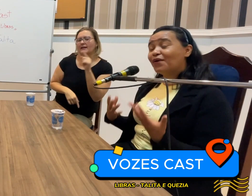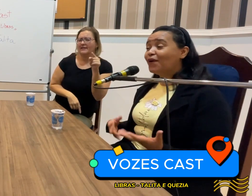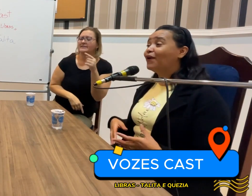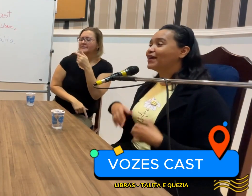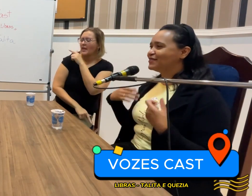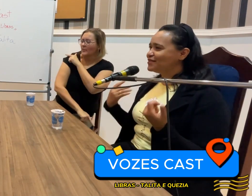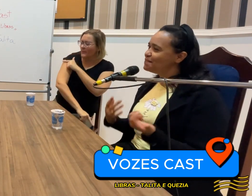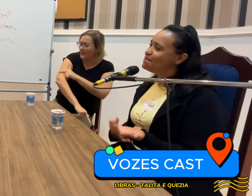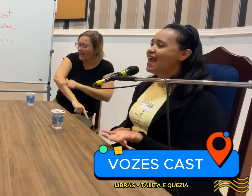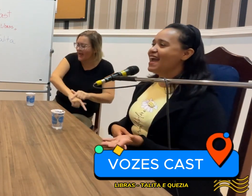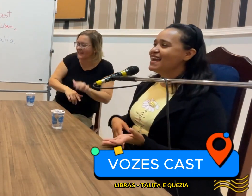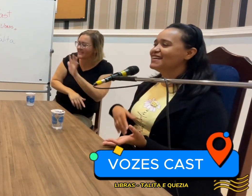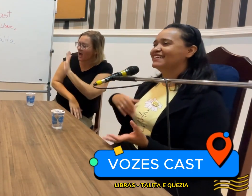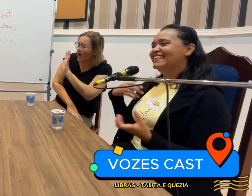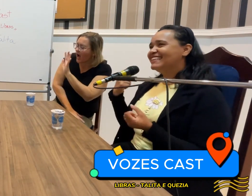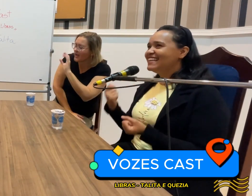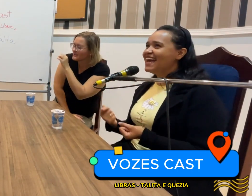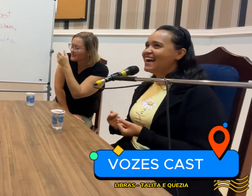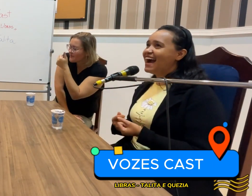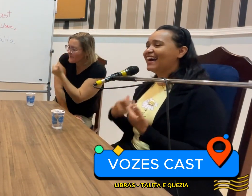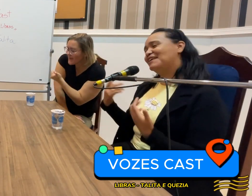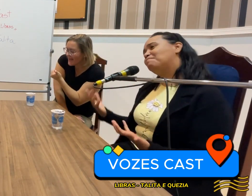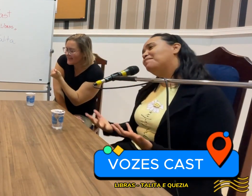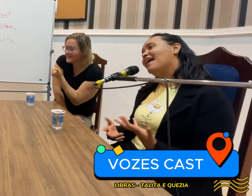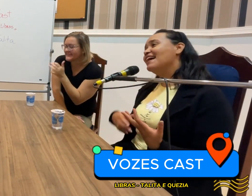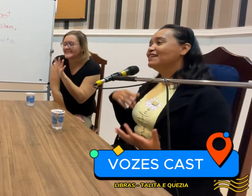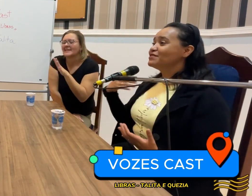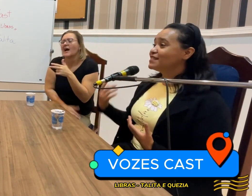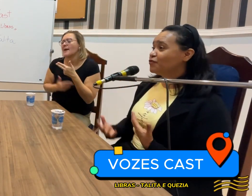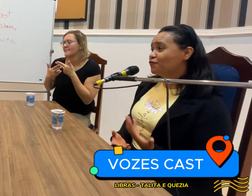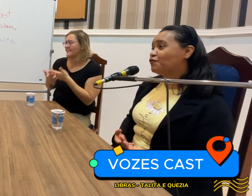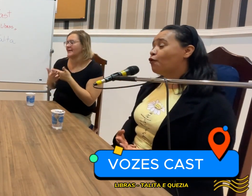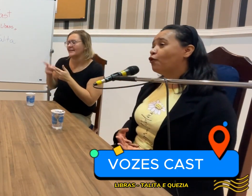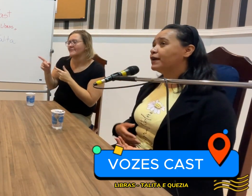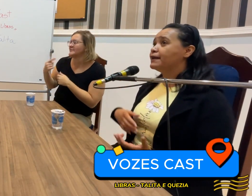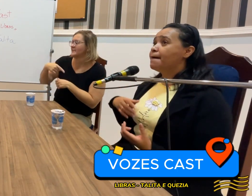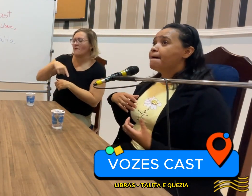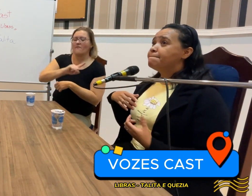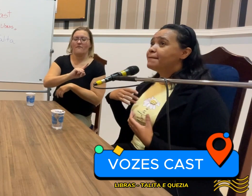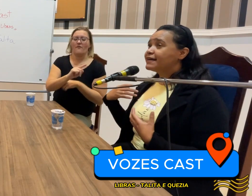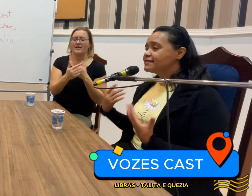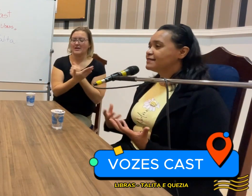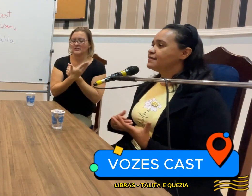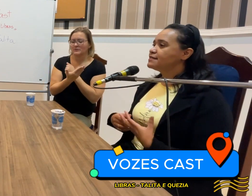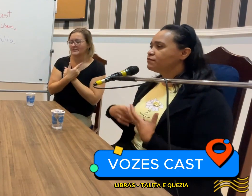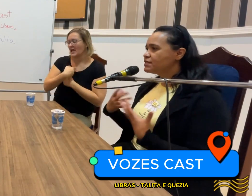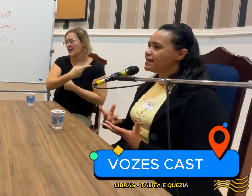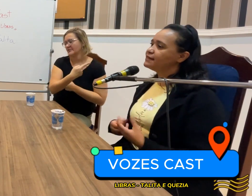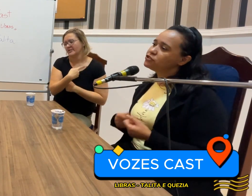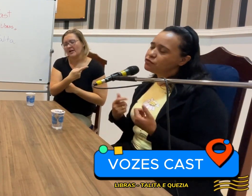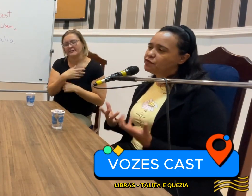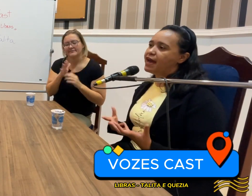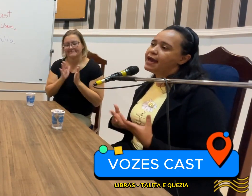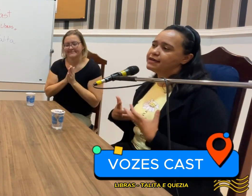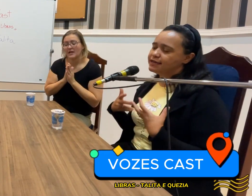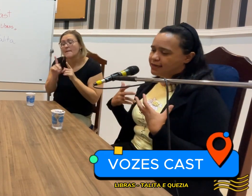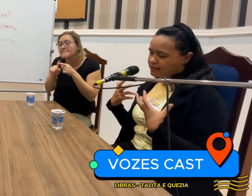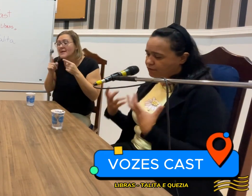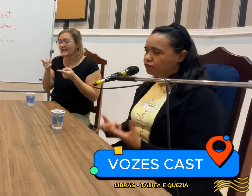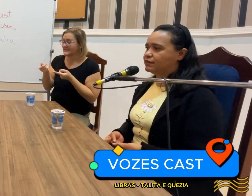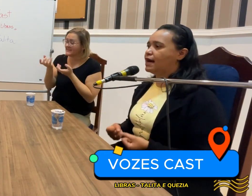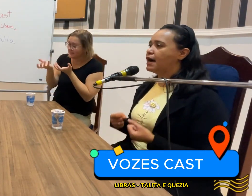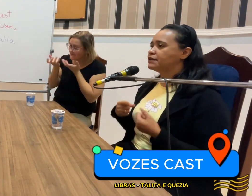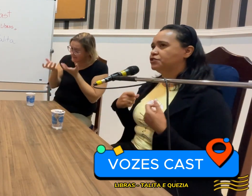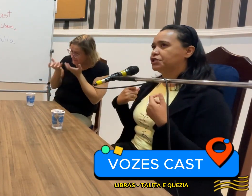educada. Oi, tudo bem? Né? Ah, que pena, você não foi. Mas, assim, se você ainda tiver